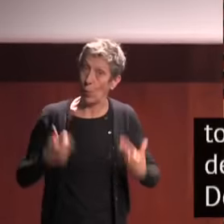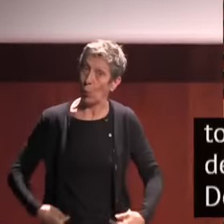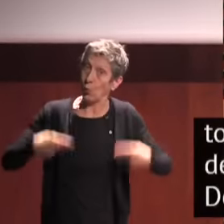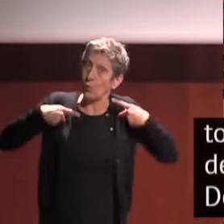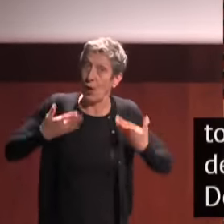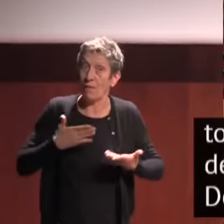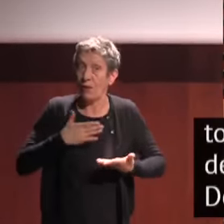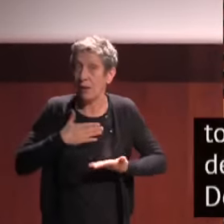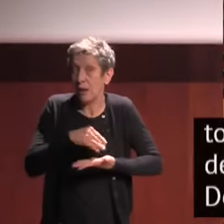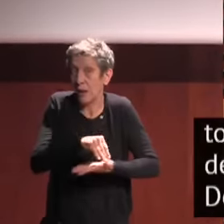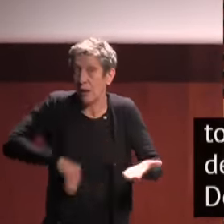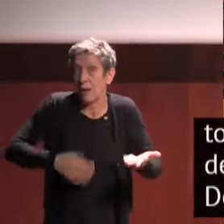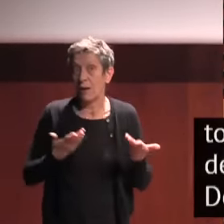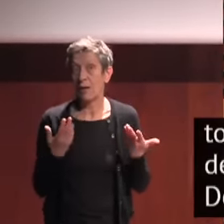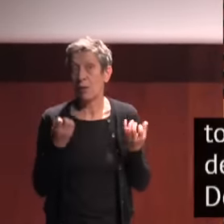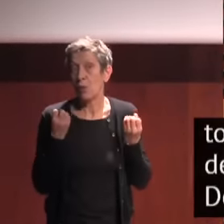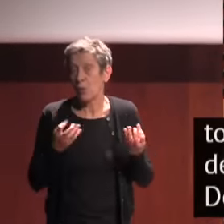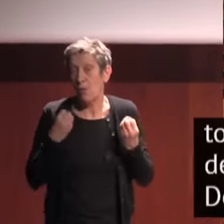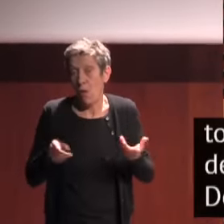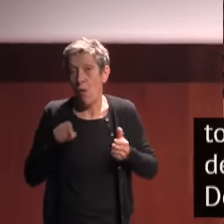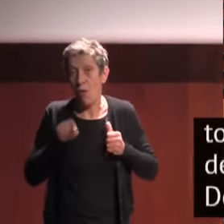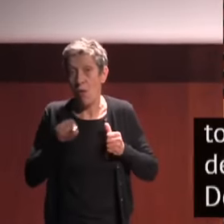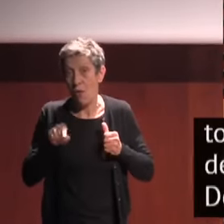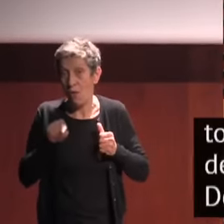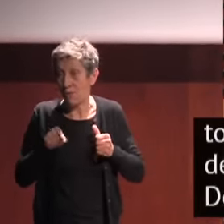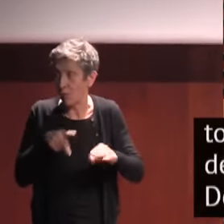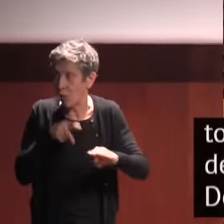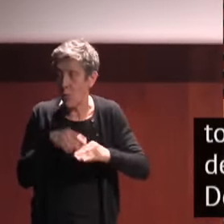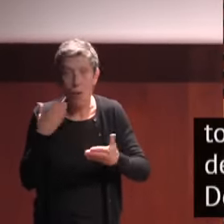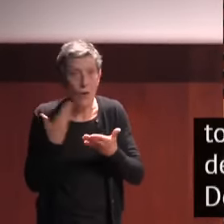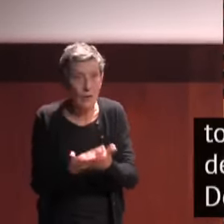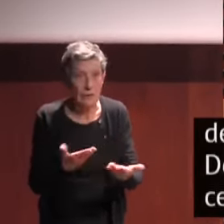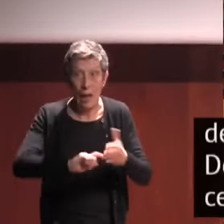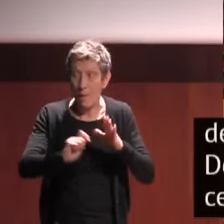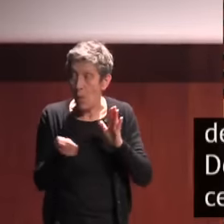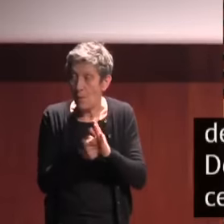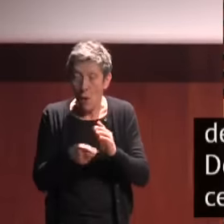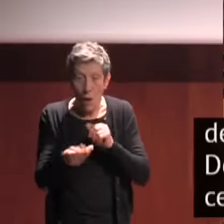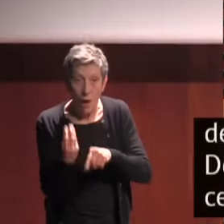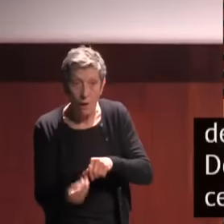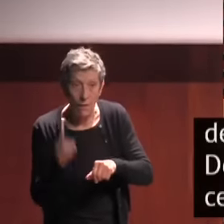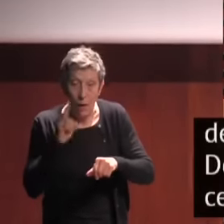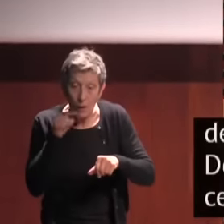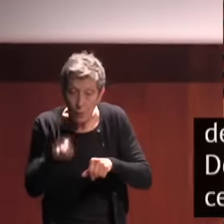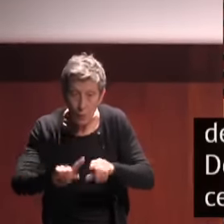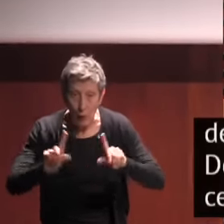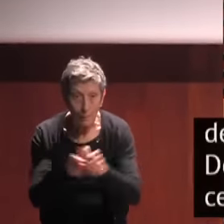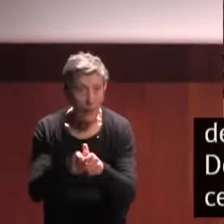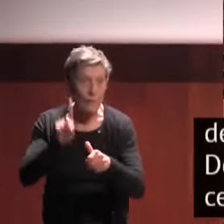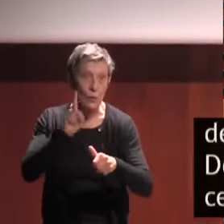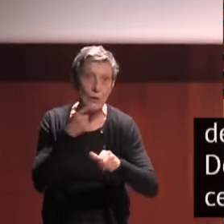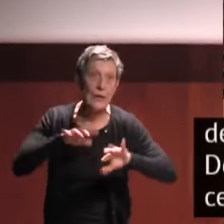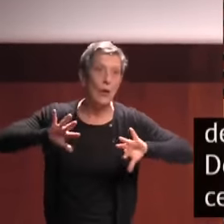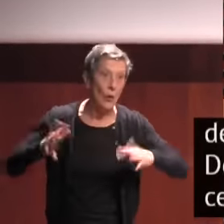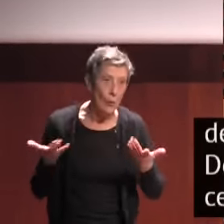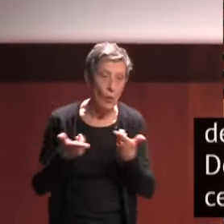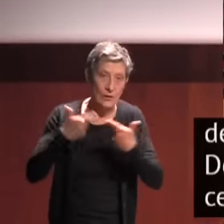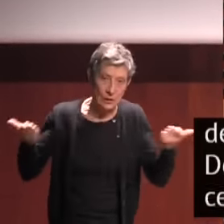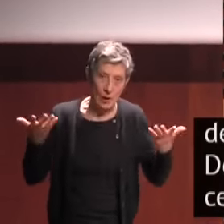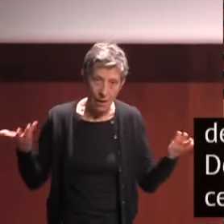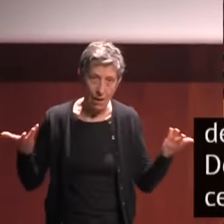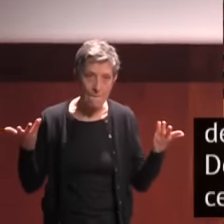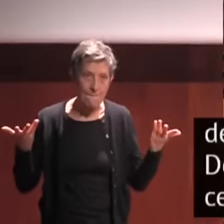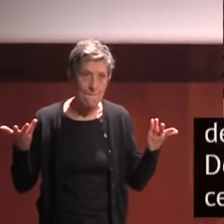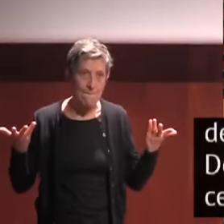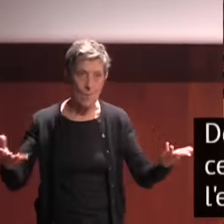général et beaucoup par justement cette partie, en quel moment on a découvert la sourdité de l'enfant. Sourd, etc. Donc il y a des patrons